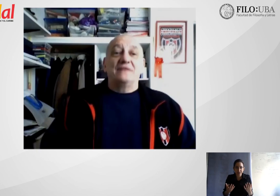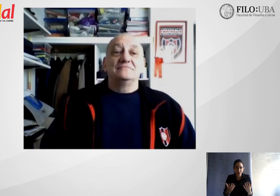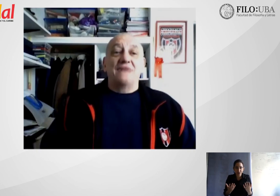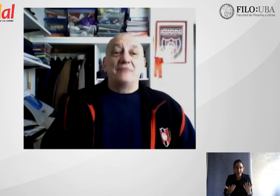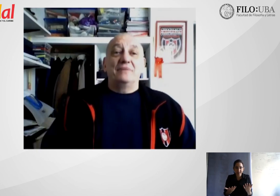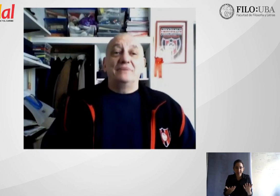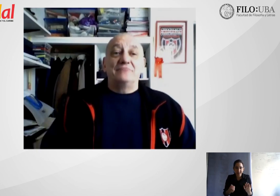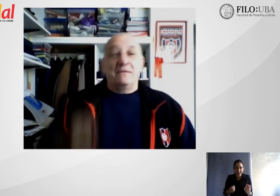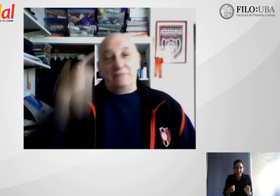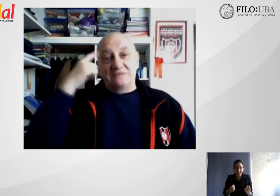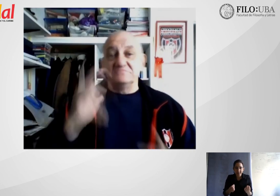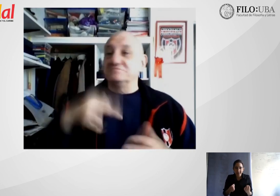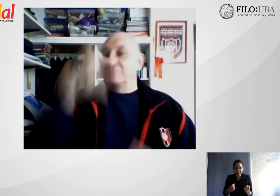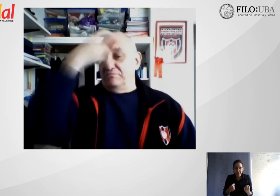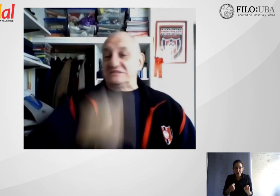las personas oyentes.